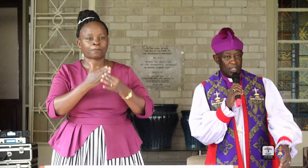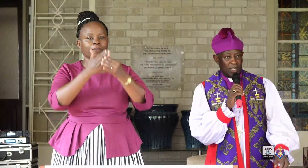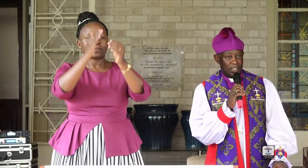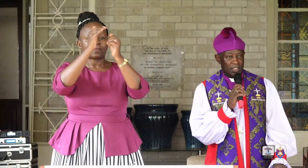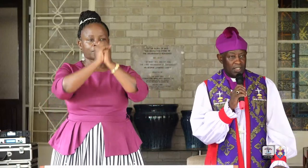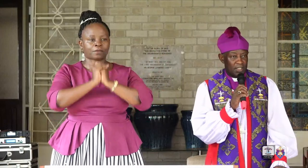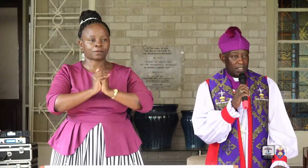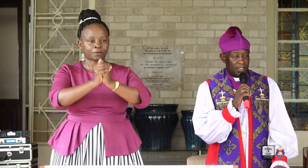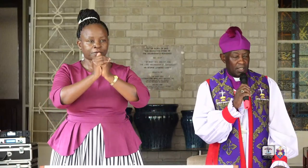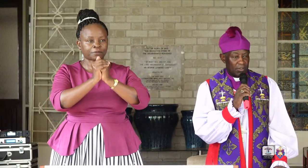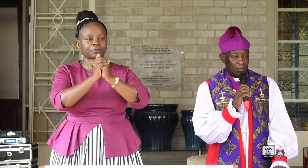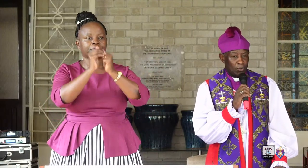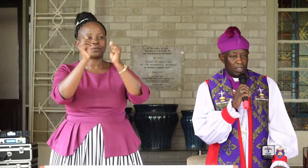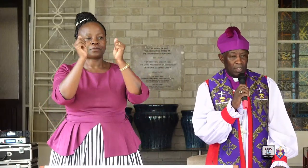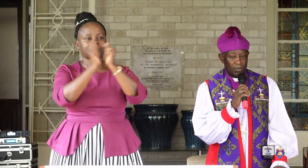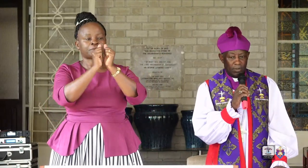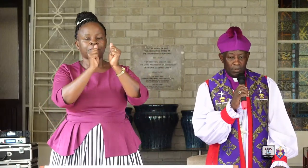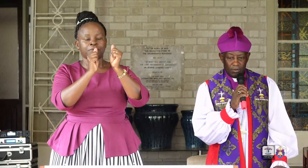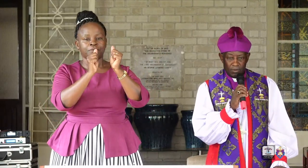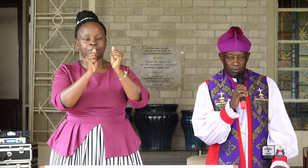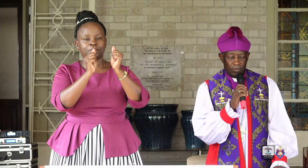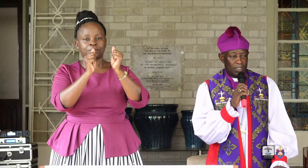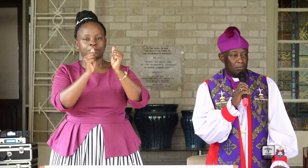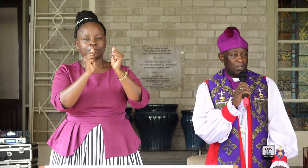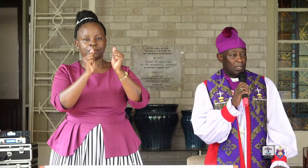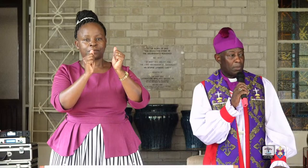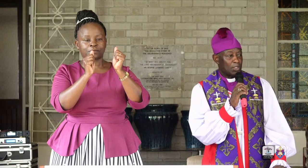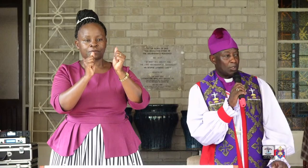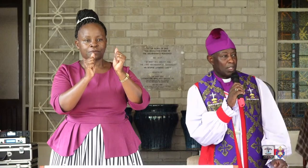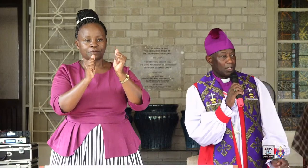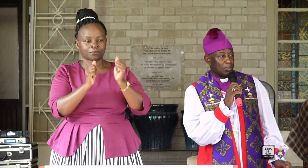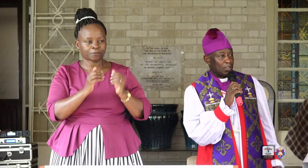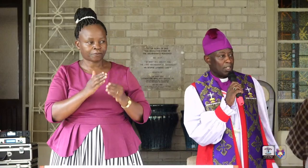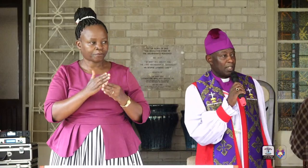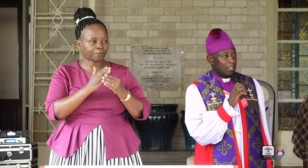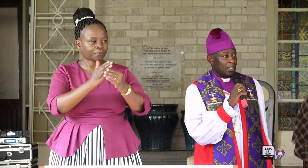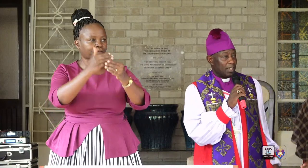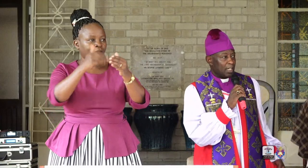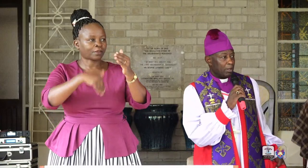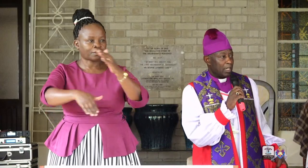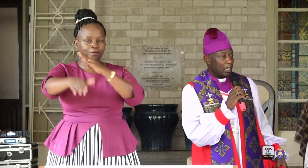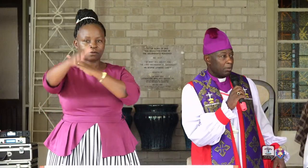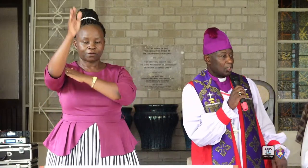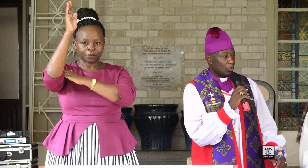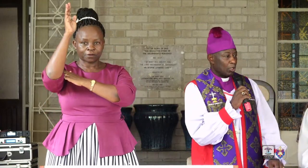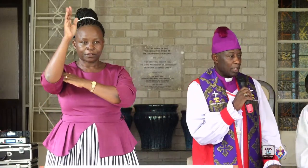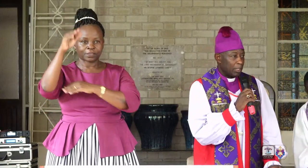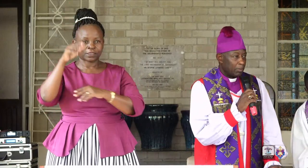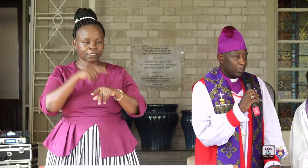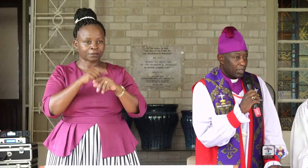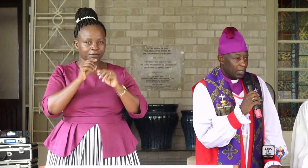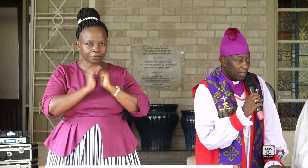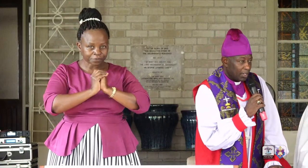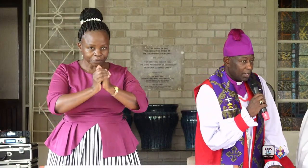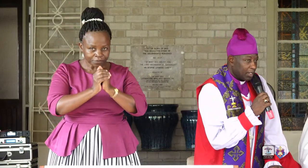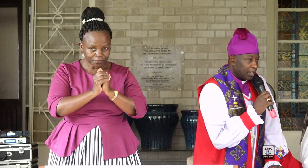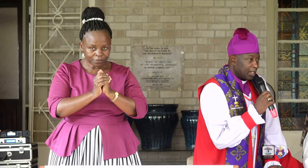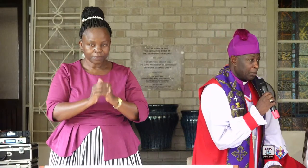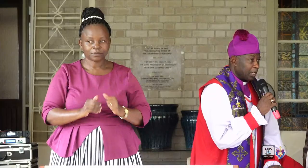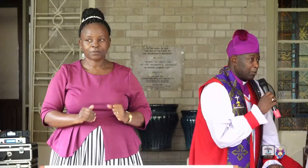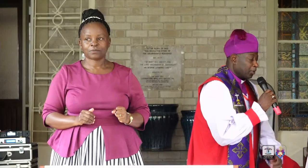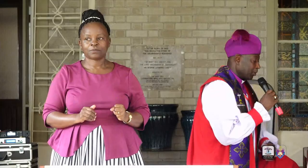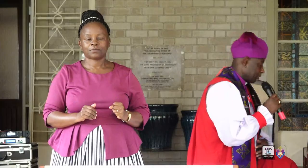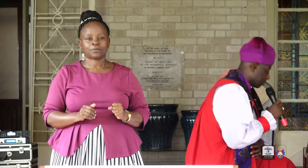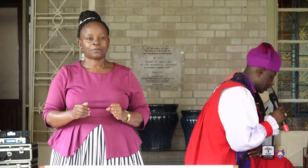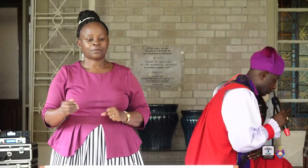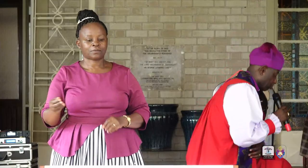kusinza n'okwe no kutusembeza amaaso ga Katonda era abaana b'abakikola